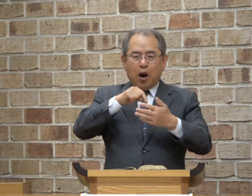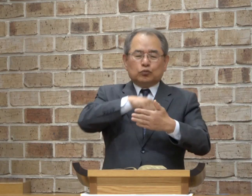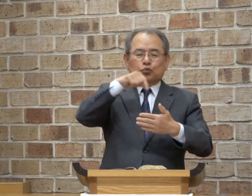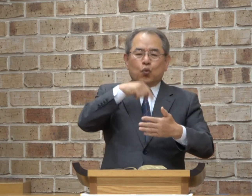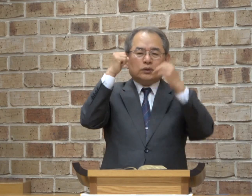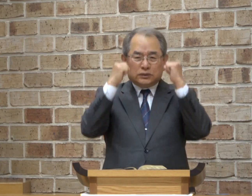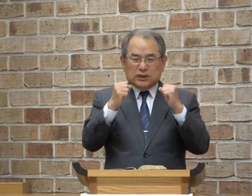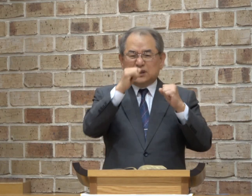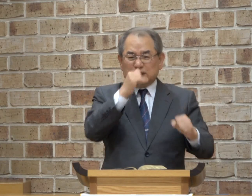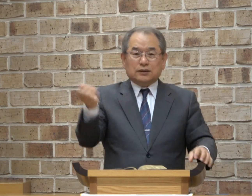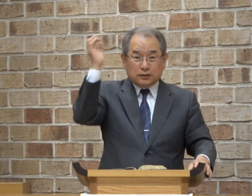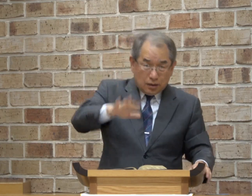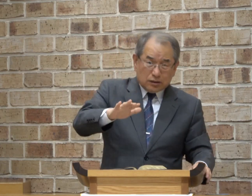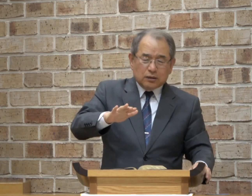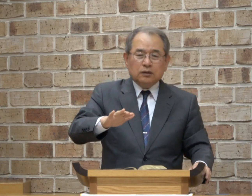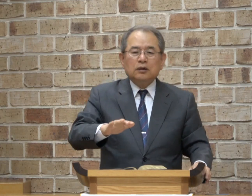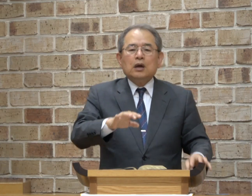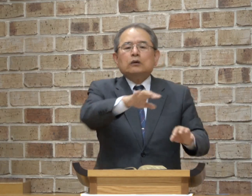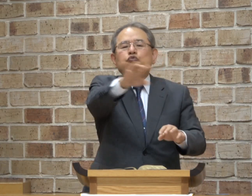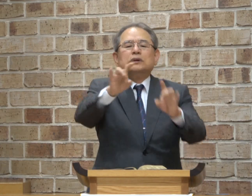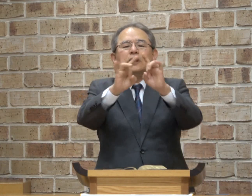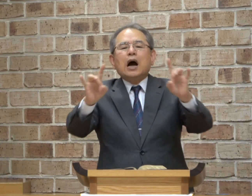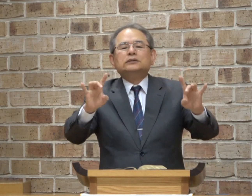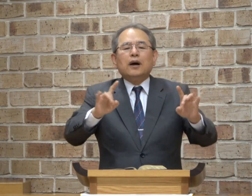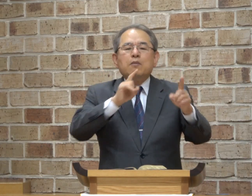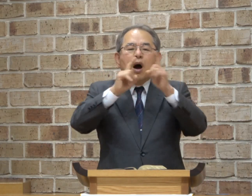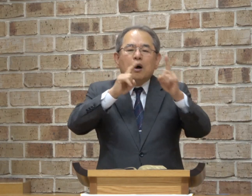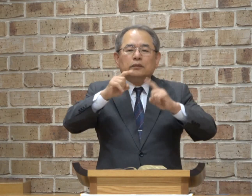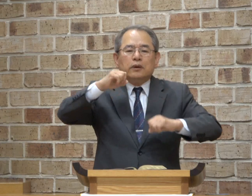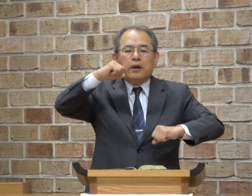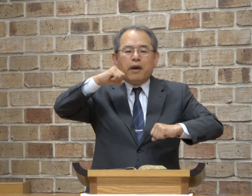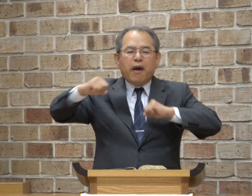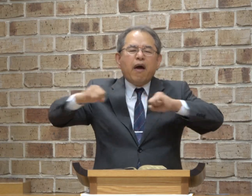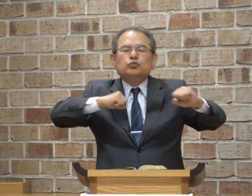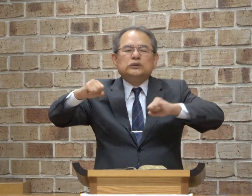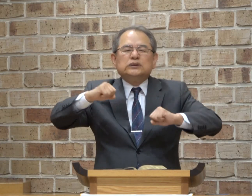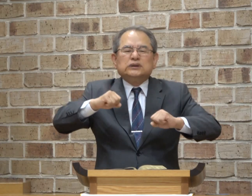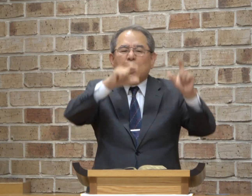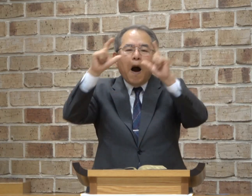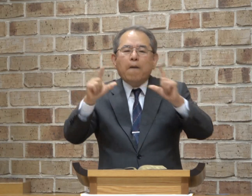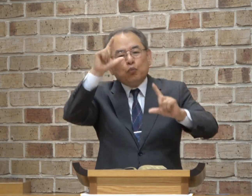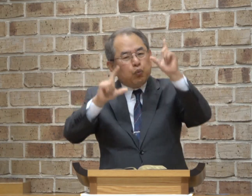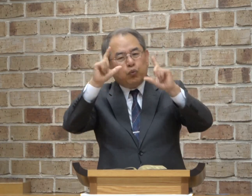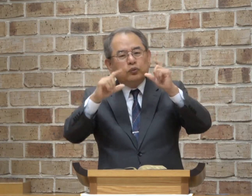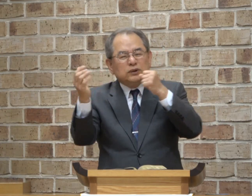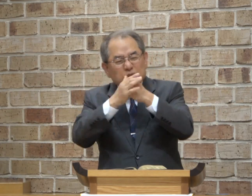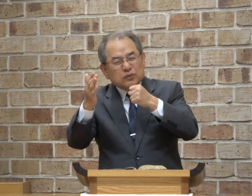성령이 우리 가장 마음속에 계시나 우리의 말과 행동과